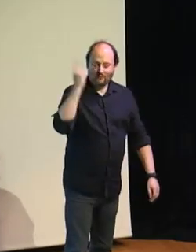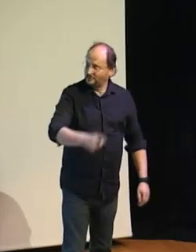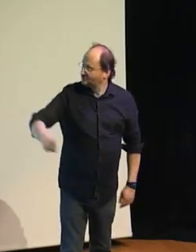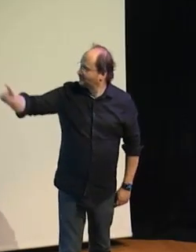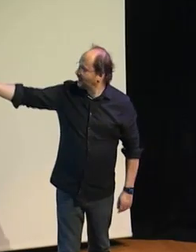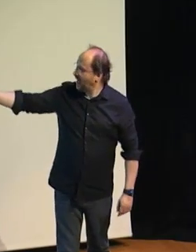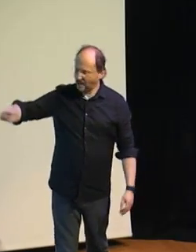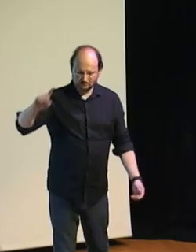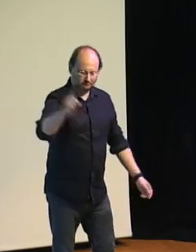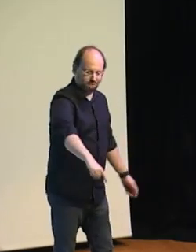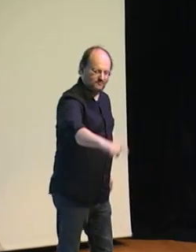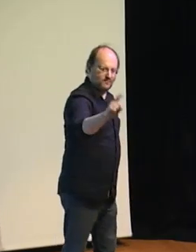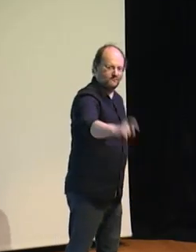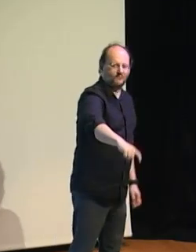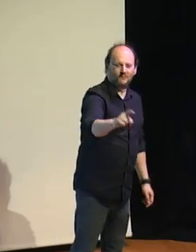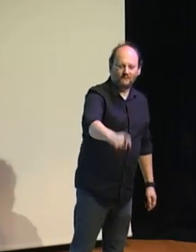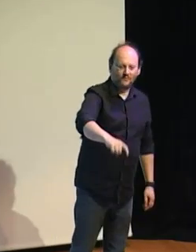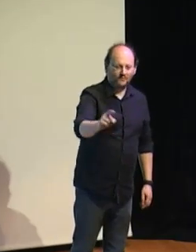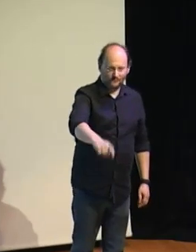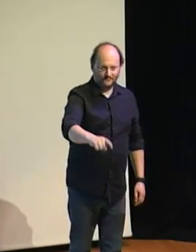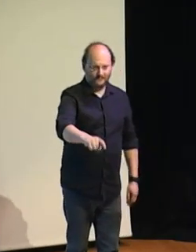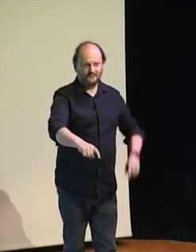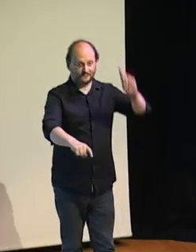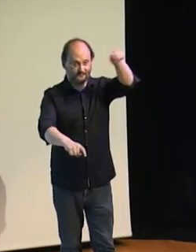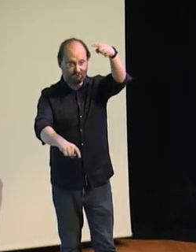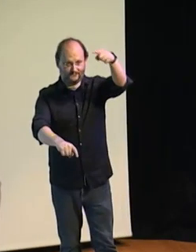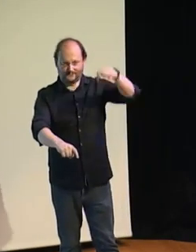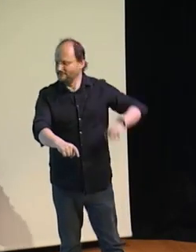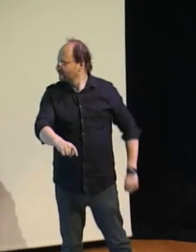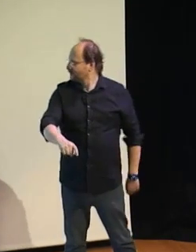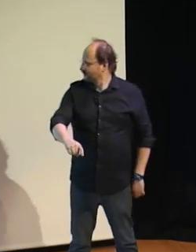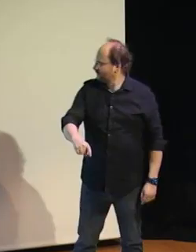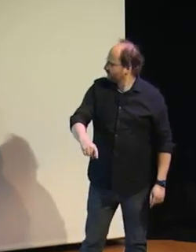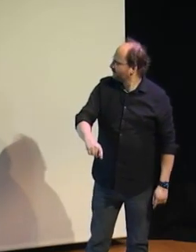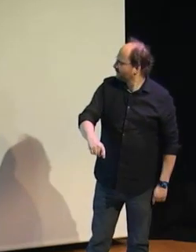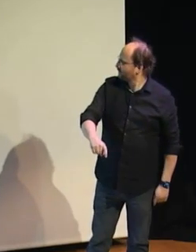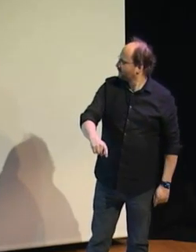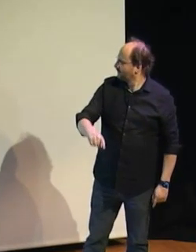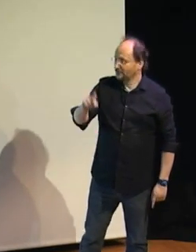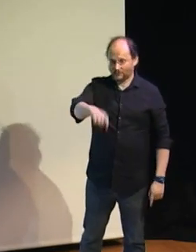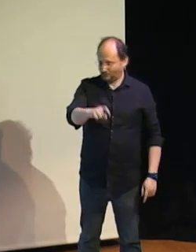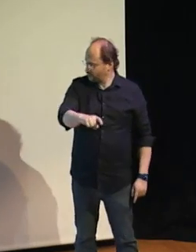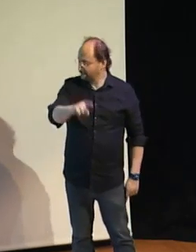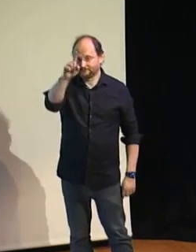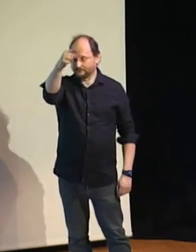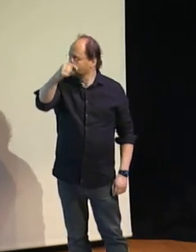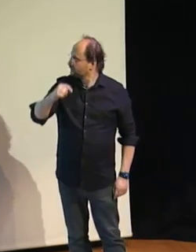Vous avez ce mouvement qui est représenté. Et ensuite, vous avez ce mouvement. Donc, diapositive suivante.